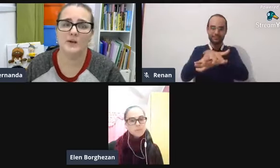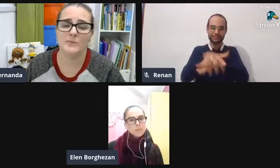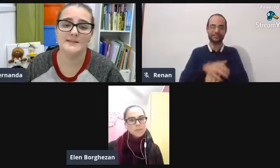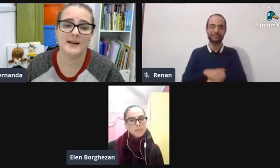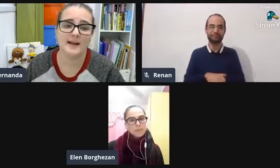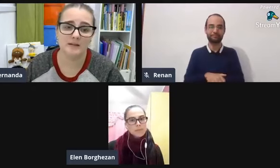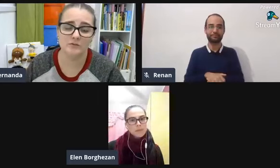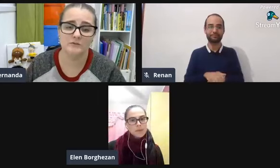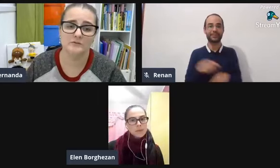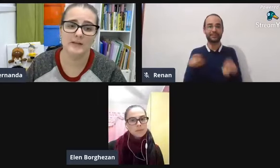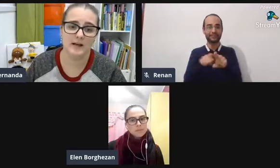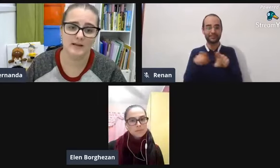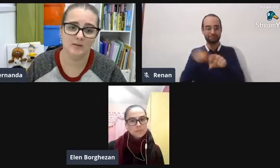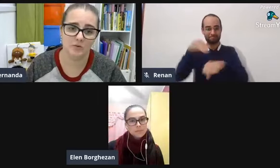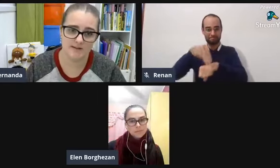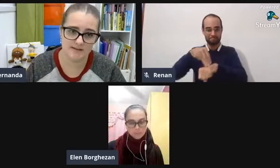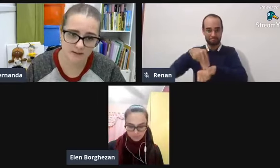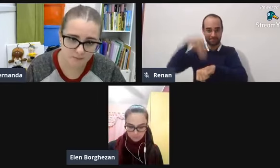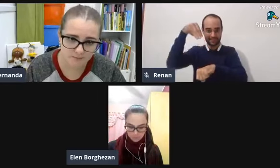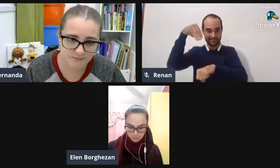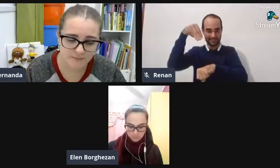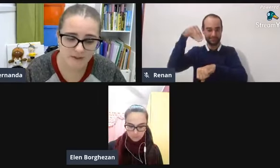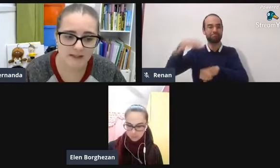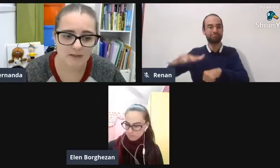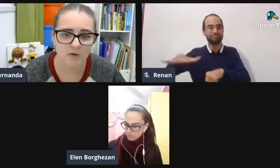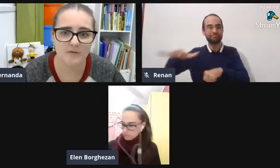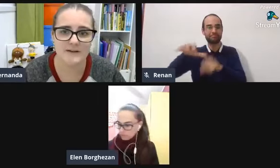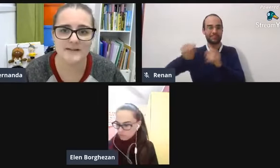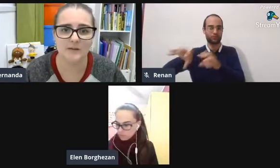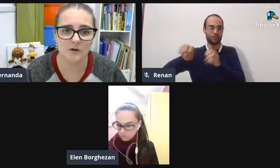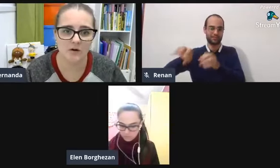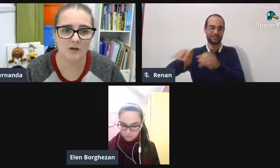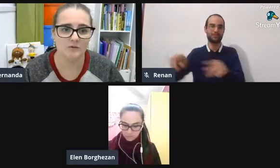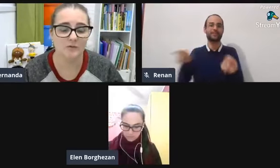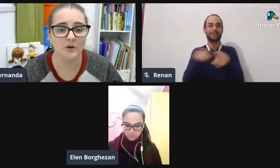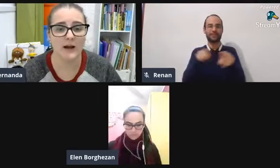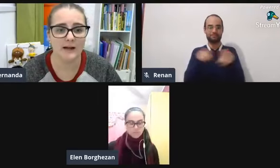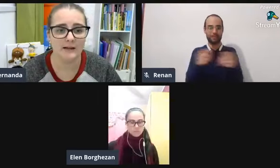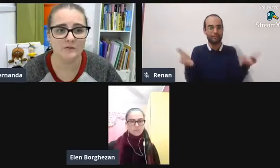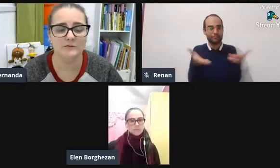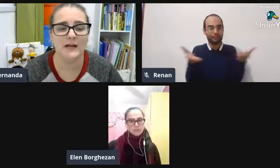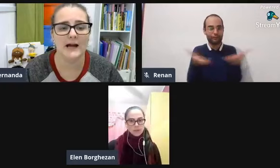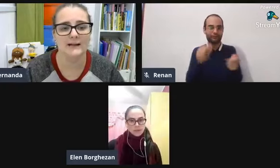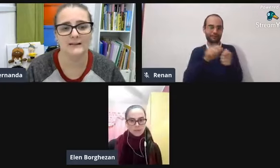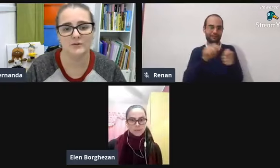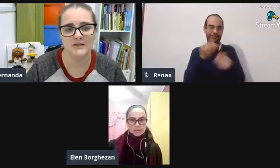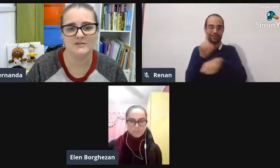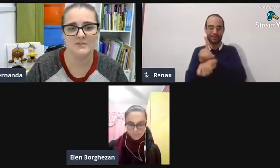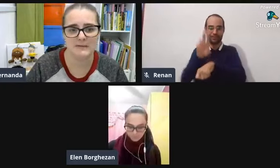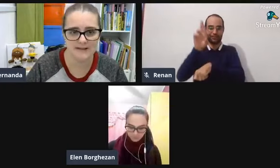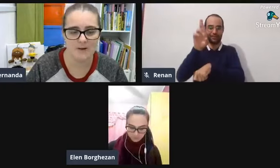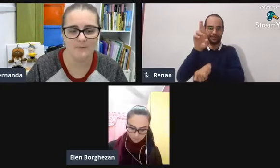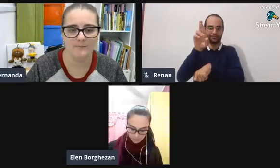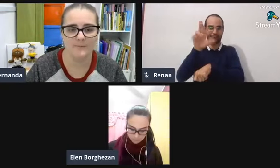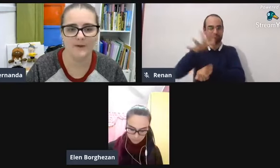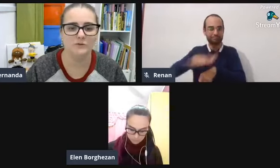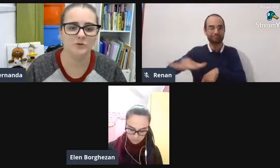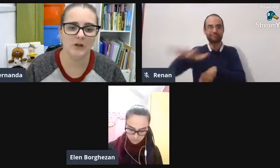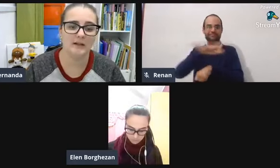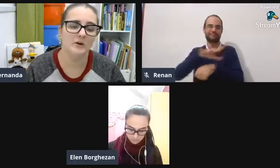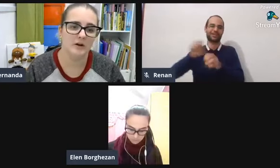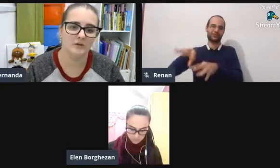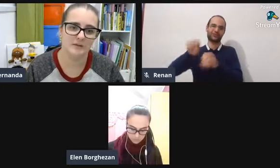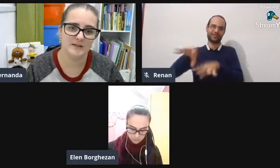Eu tenho mestrado na área da educação e estou fazendo agora o doutorado na área da educação especial.